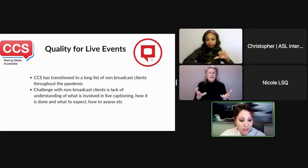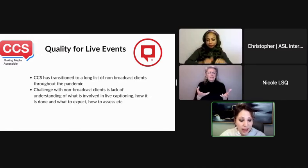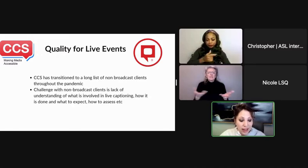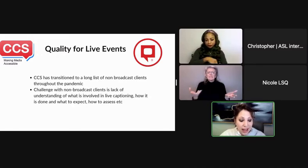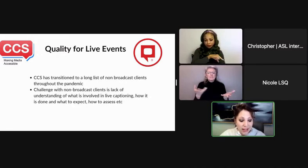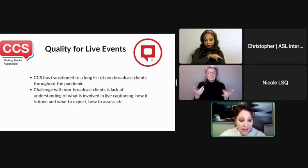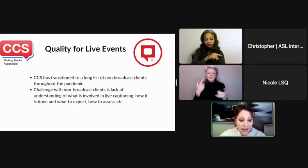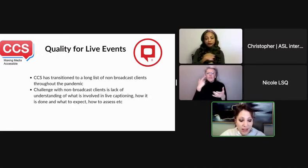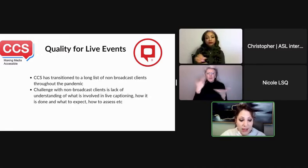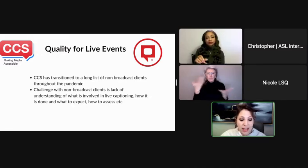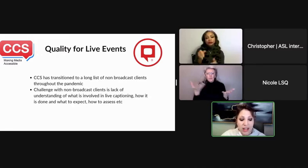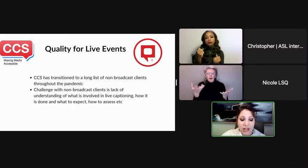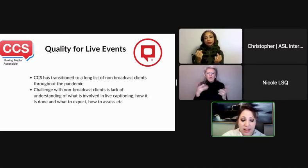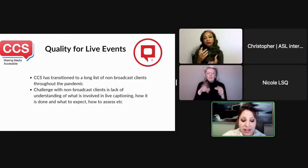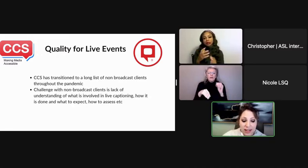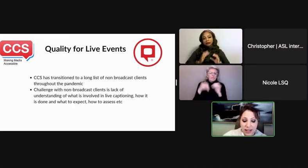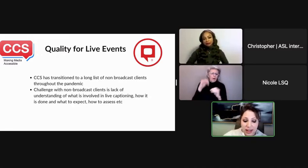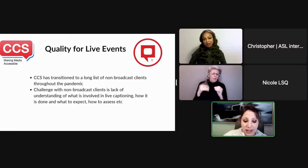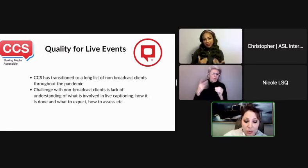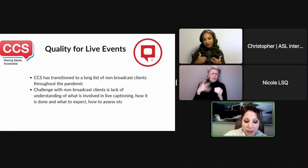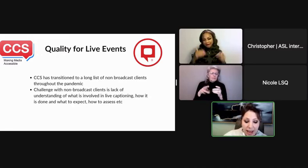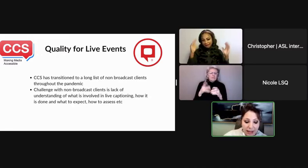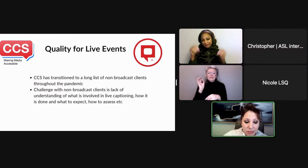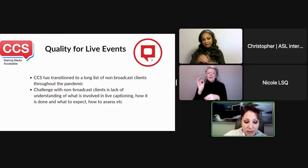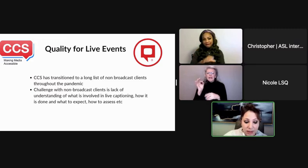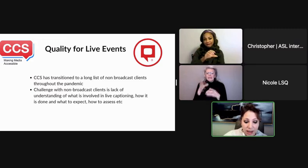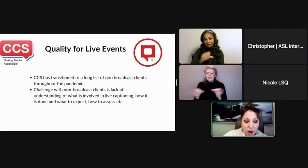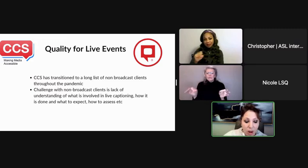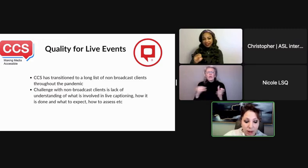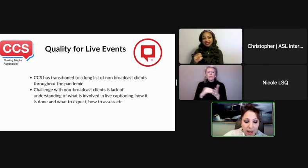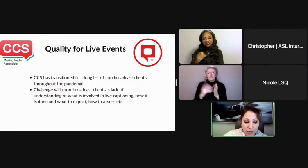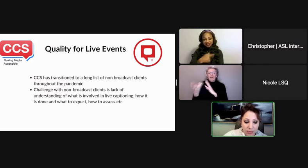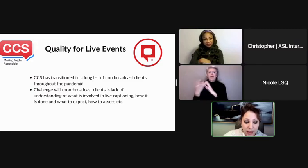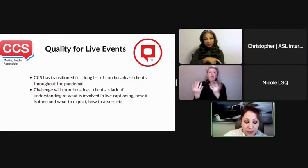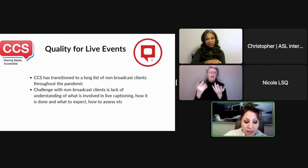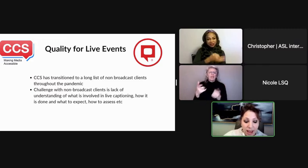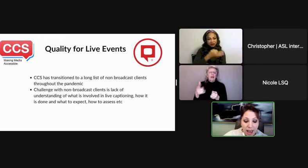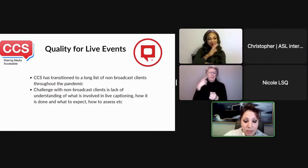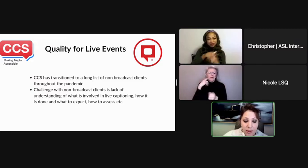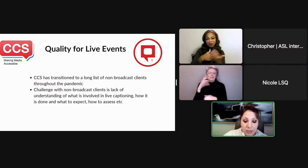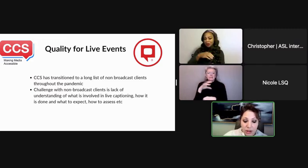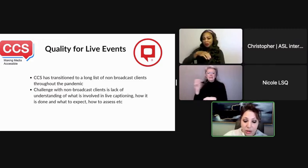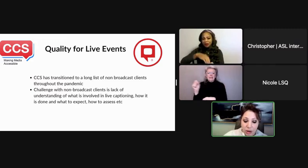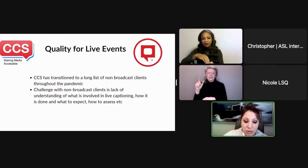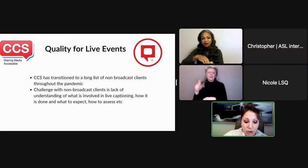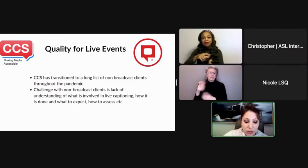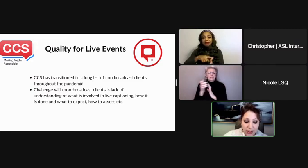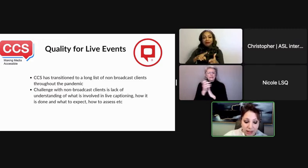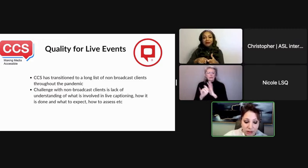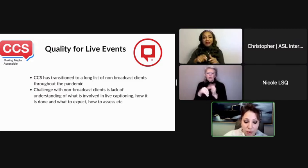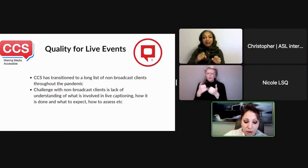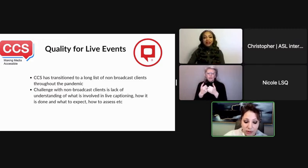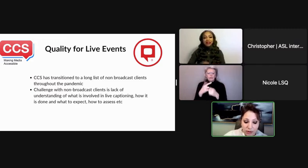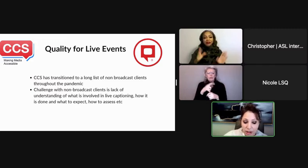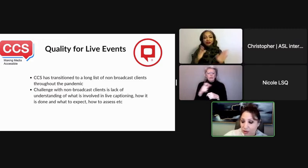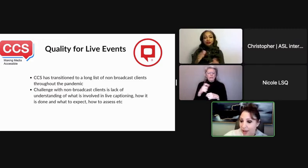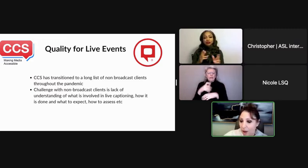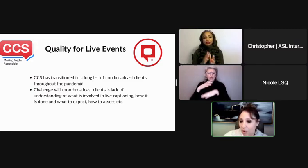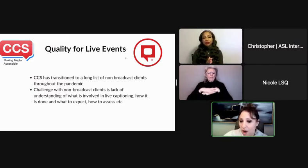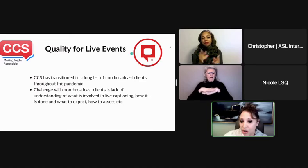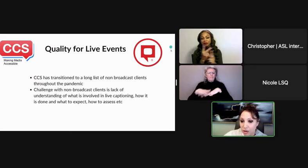s'attendre et évaluer la qualité des sous-titrage. Les clients ont des attentes que CCS devrait être des experts pour tous les genres de plateformes.